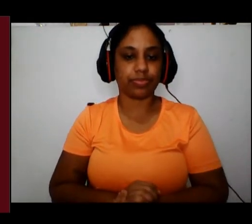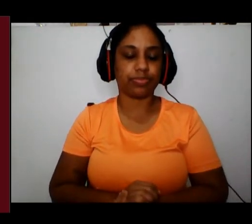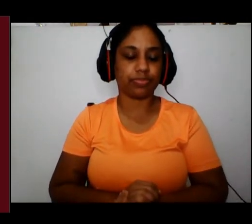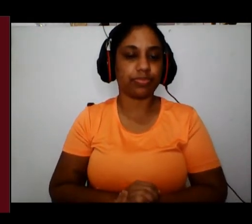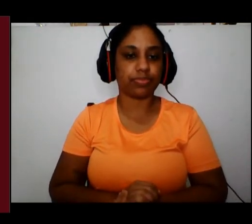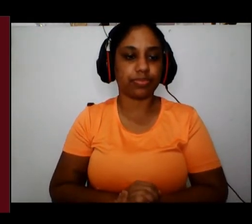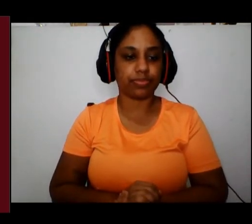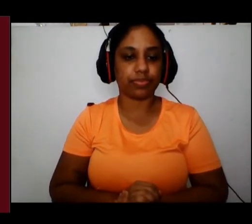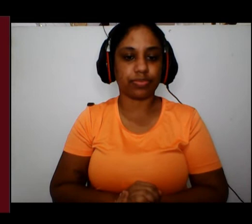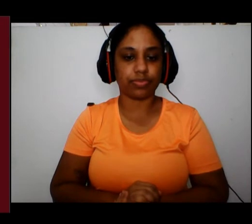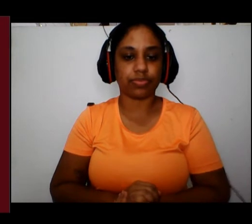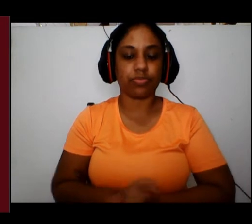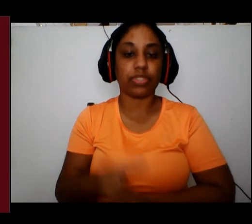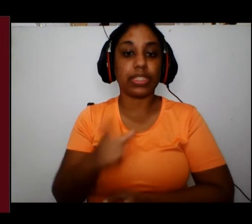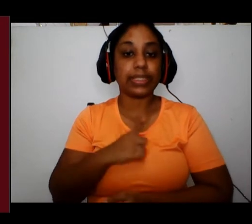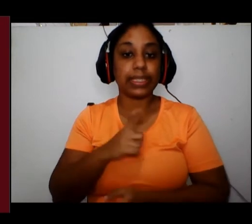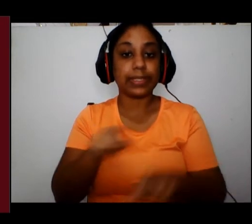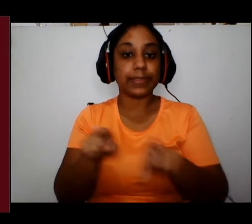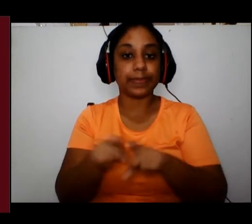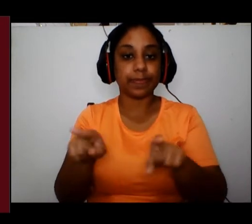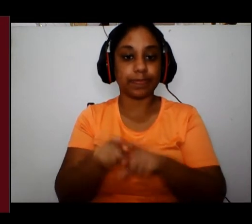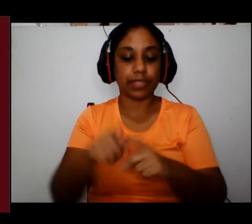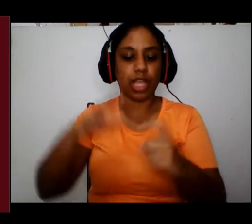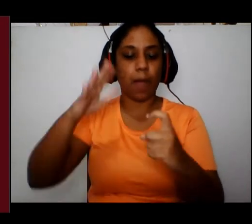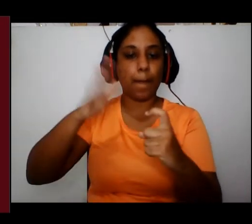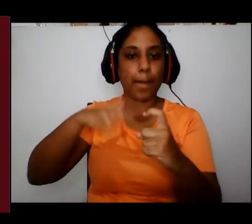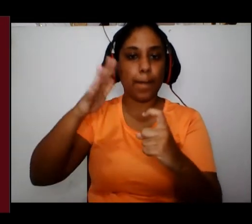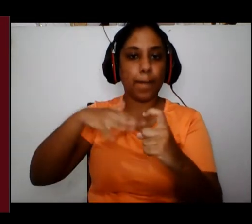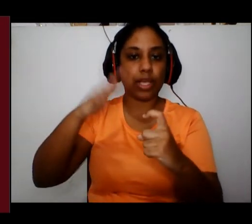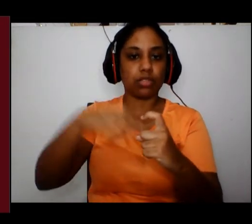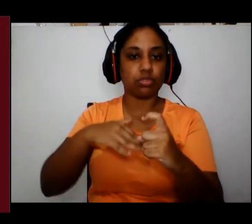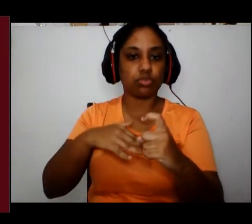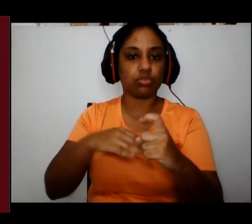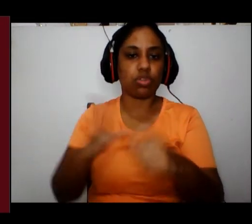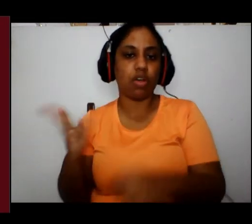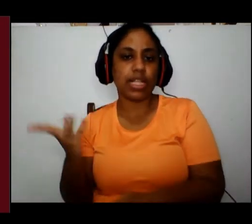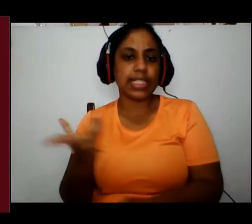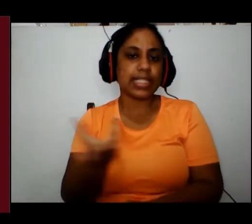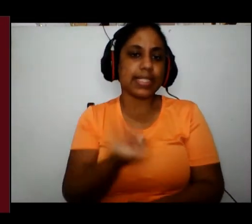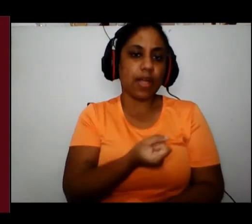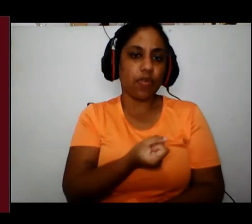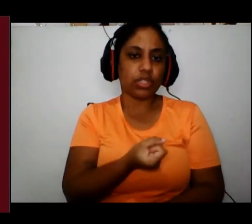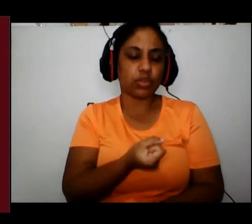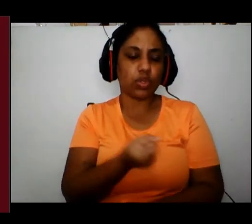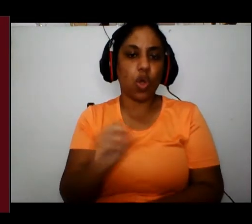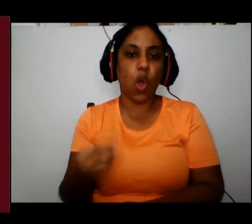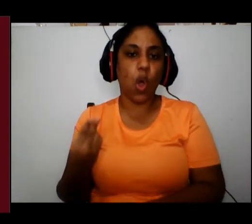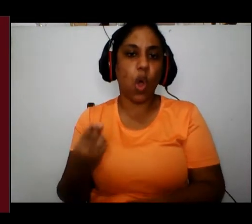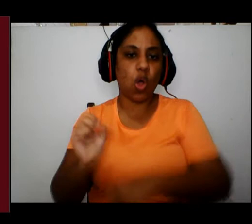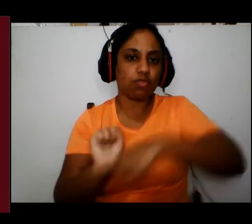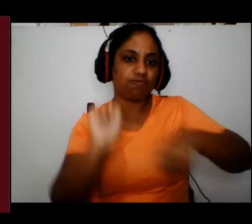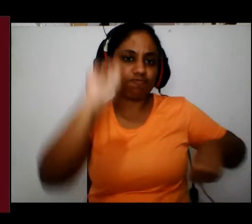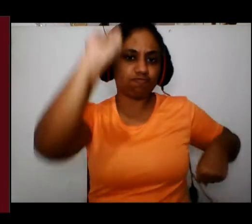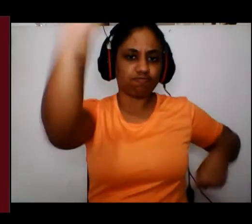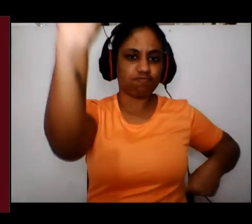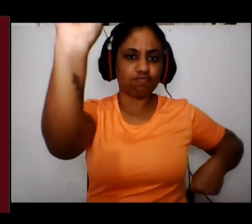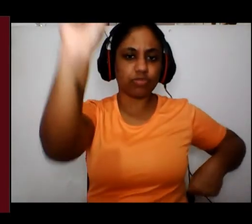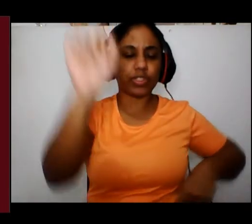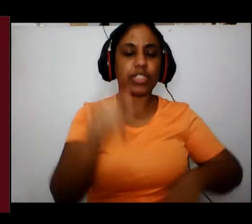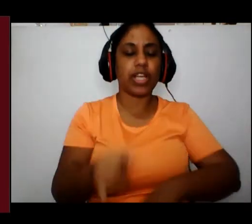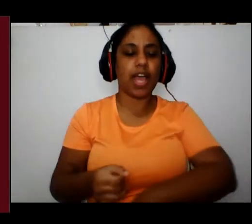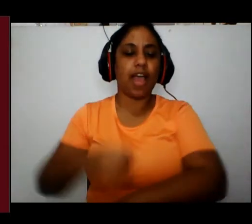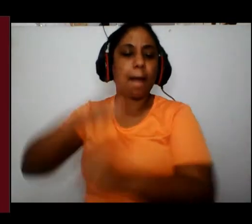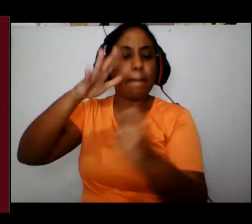Pereira, enfim, de muitos outros. Temos também o mito de salvadores e heróis, que são os mitos